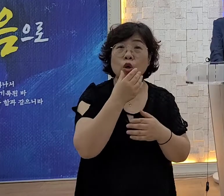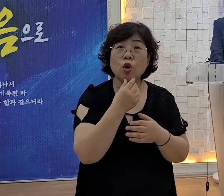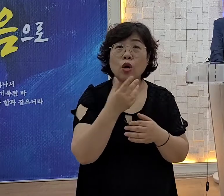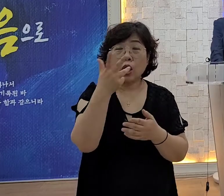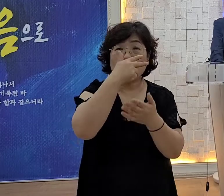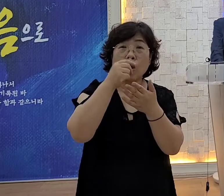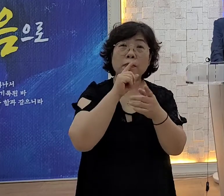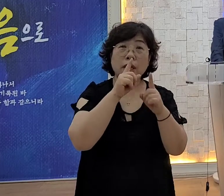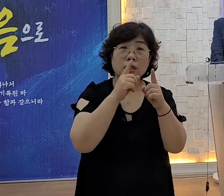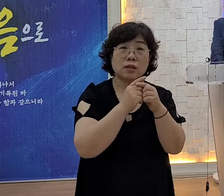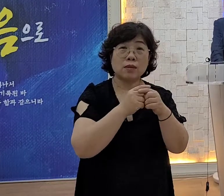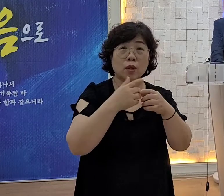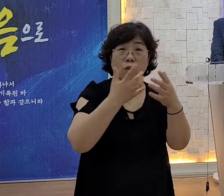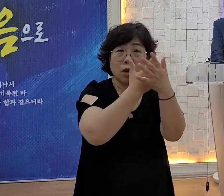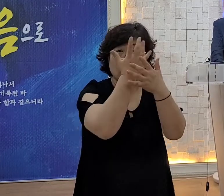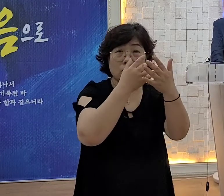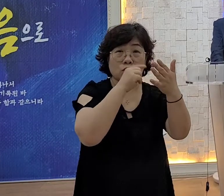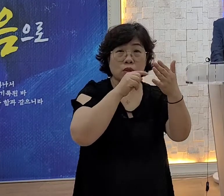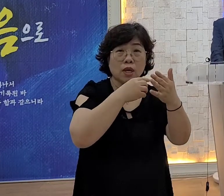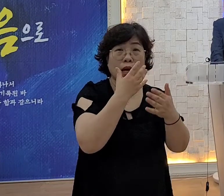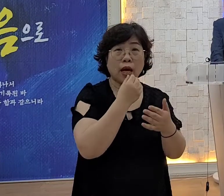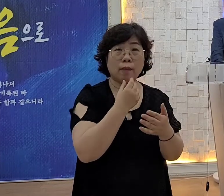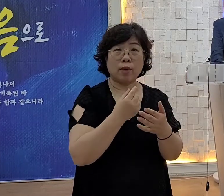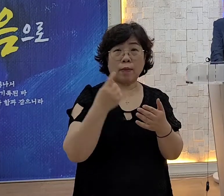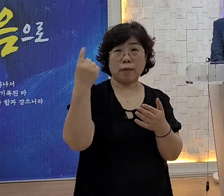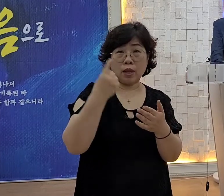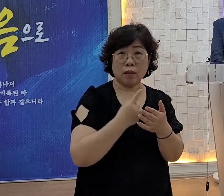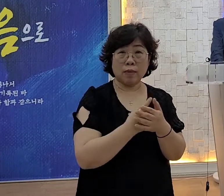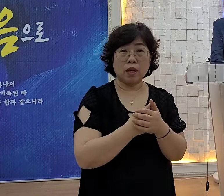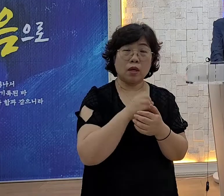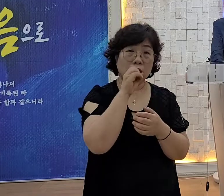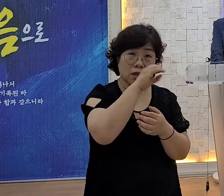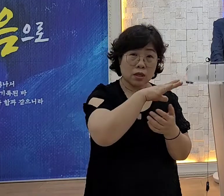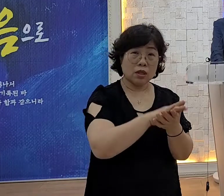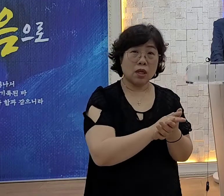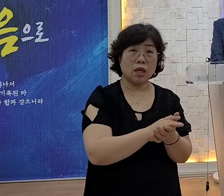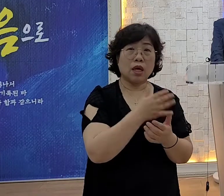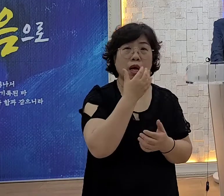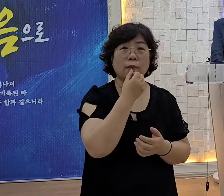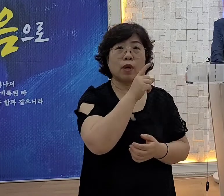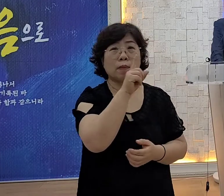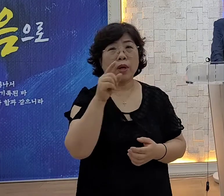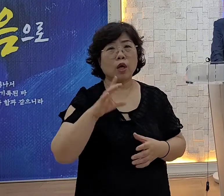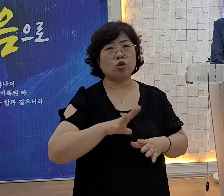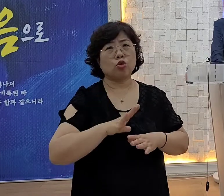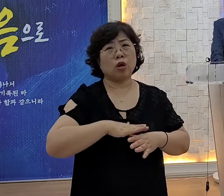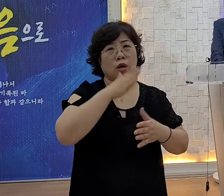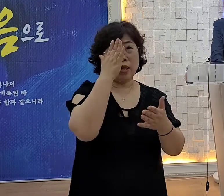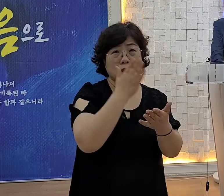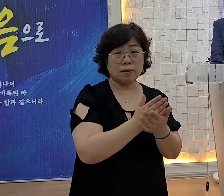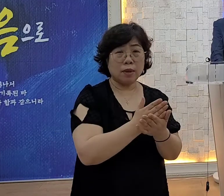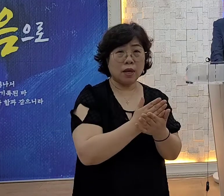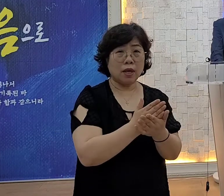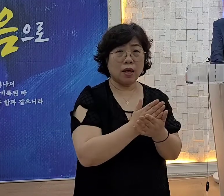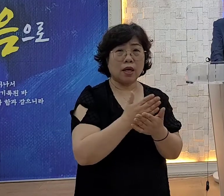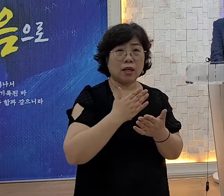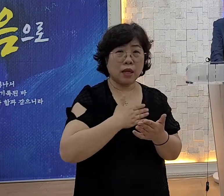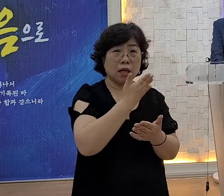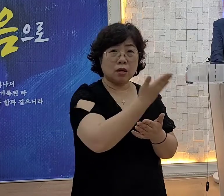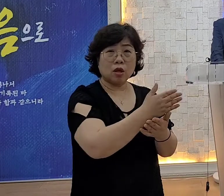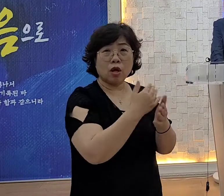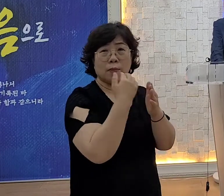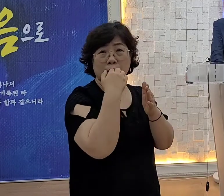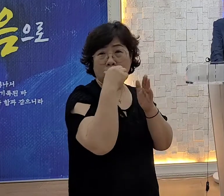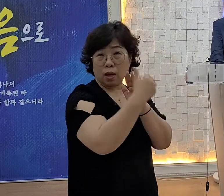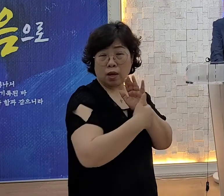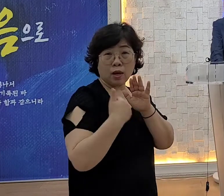이후에 여호와의 말씀이 환상 중에 아브라함에게 임하여 이르시되, 아브라함아, 두려워하지 말라.